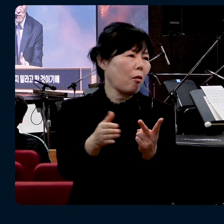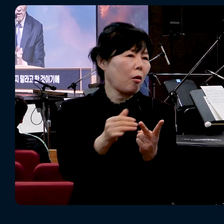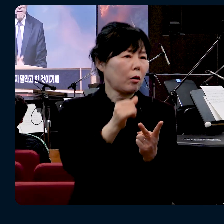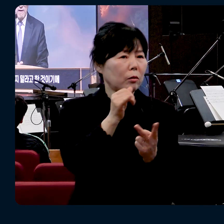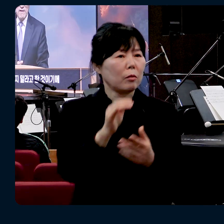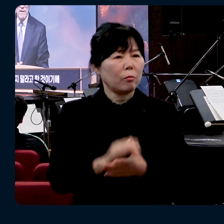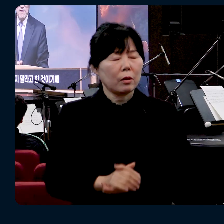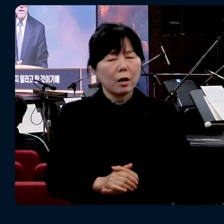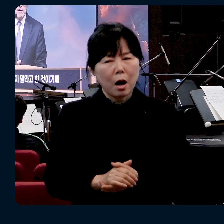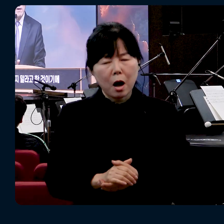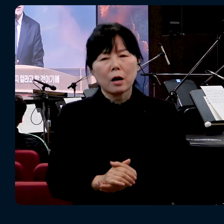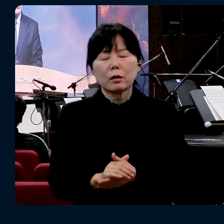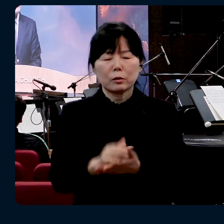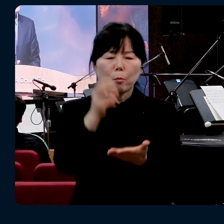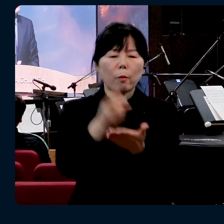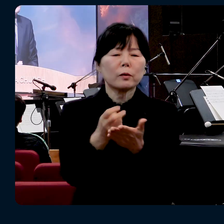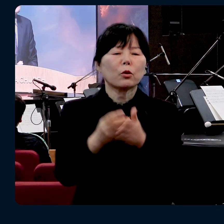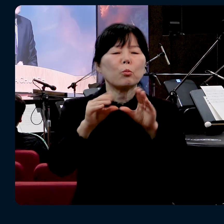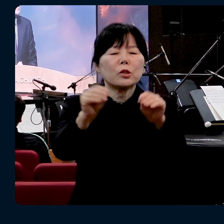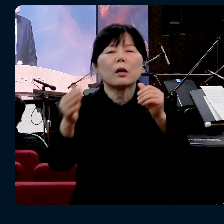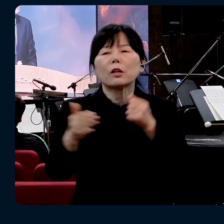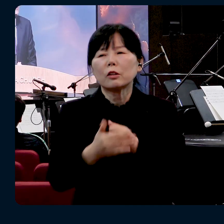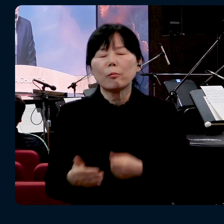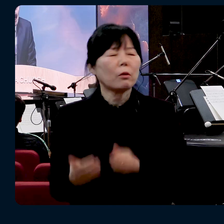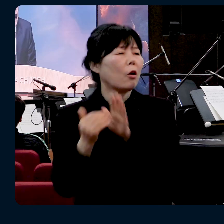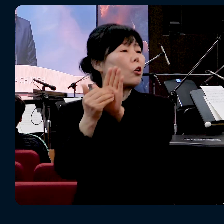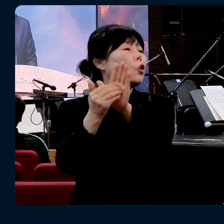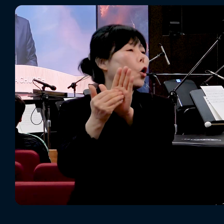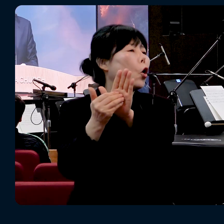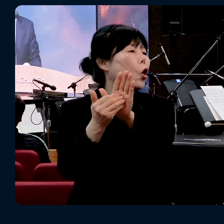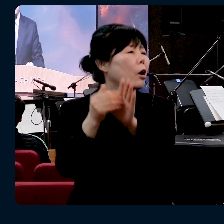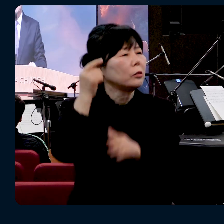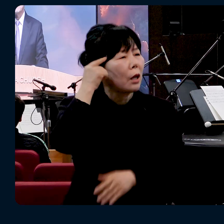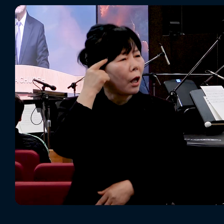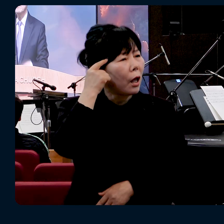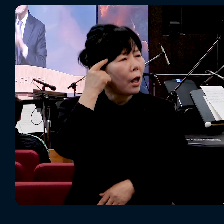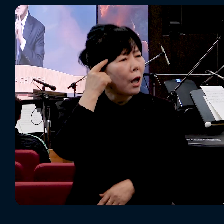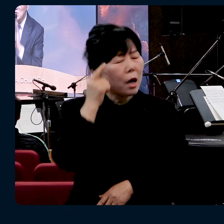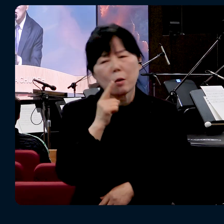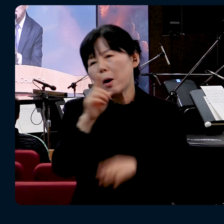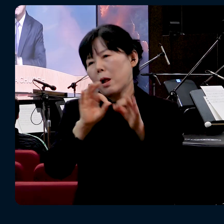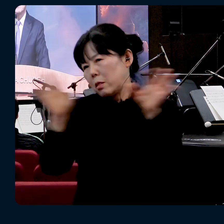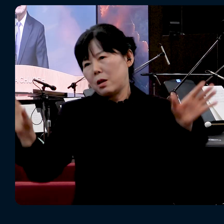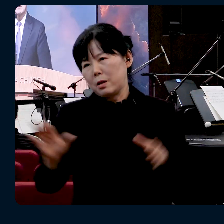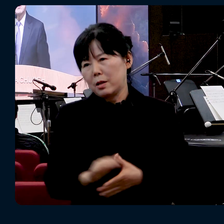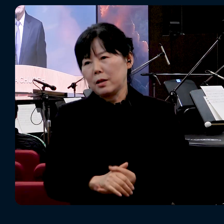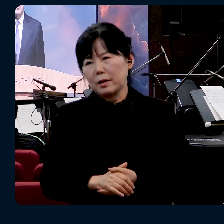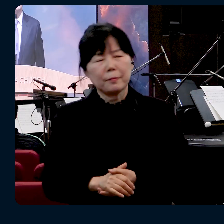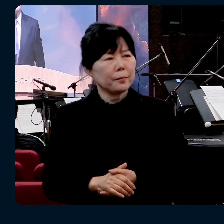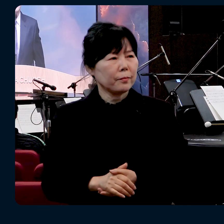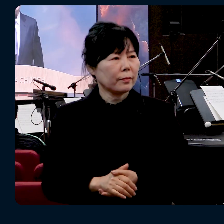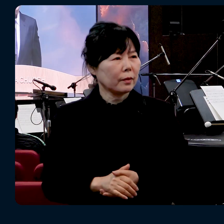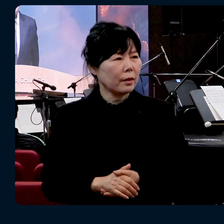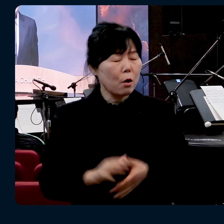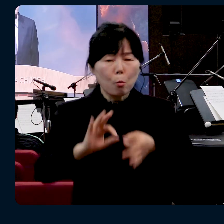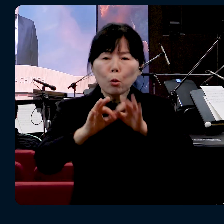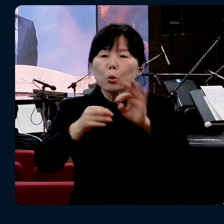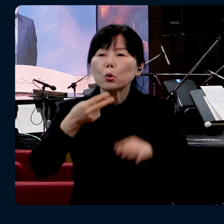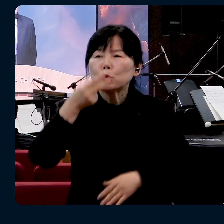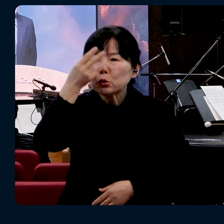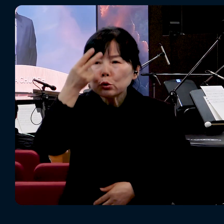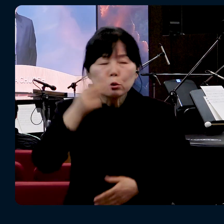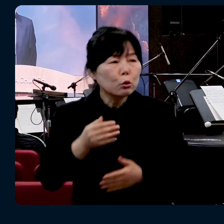라고 보는데, 이거 역시 말이 안 되는 것이, 그렇다고 한다면 포도주는